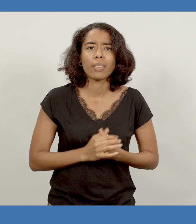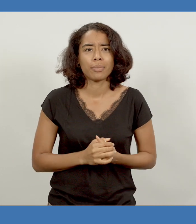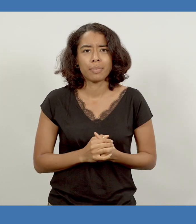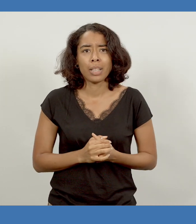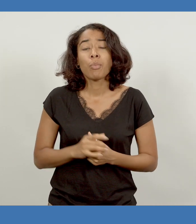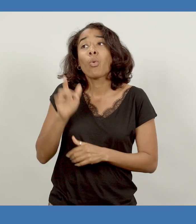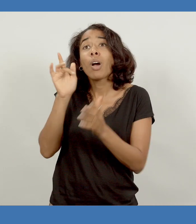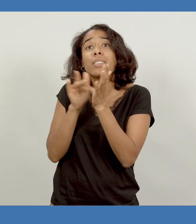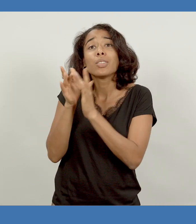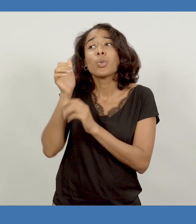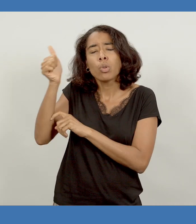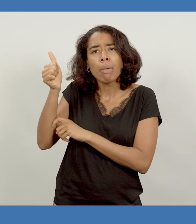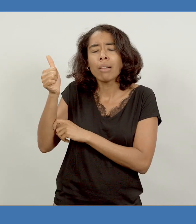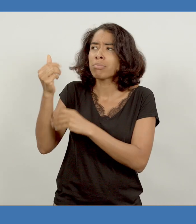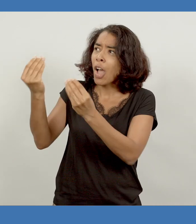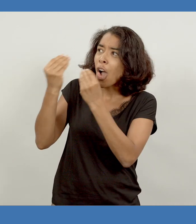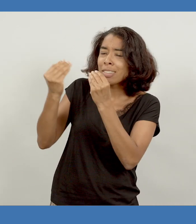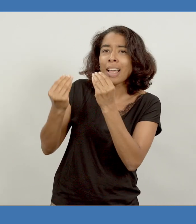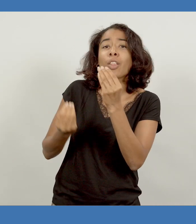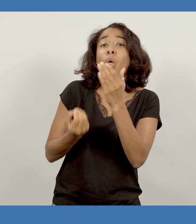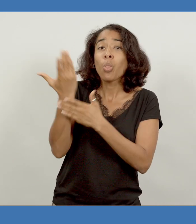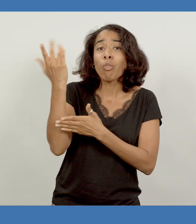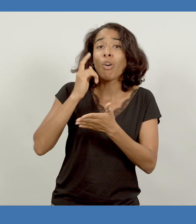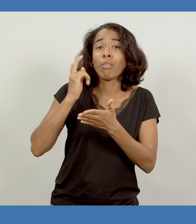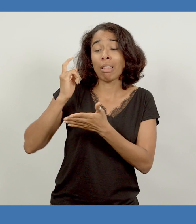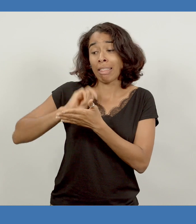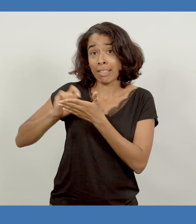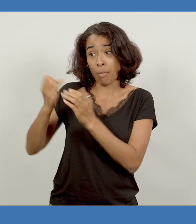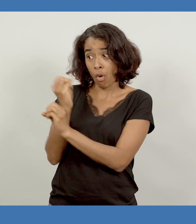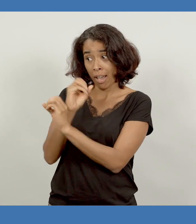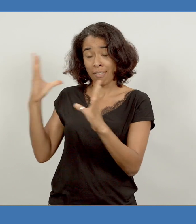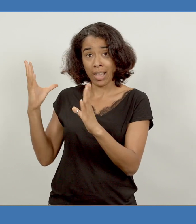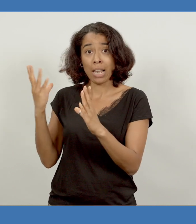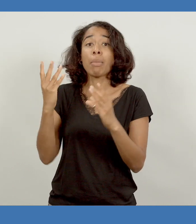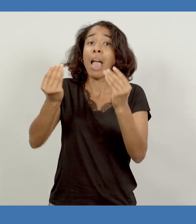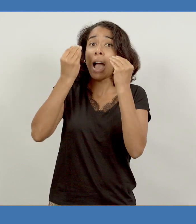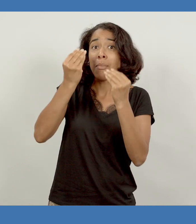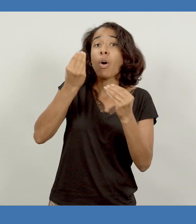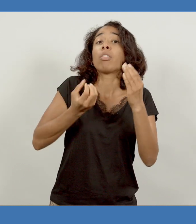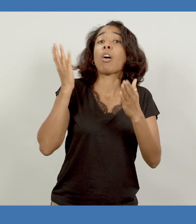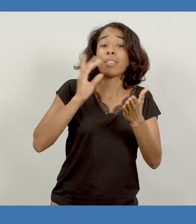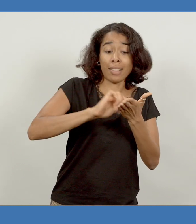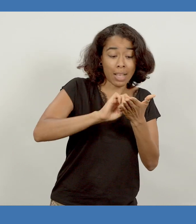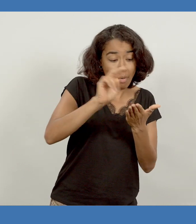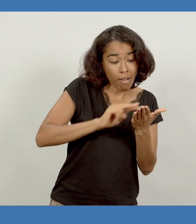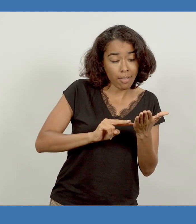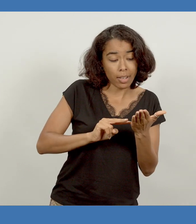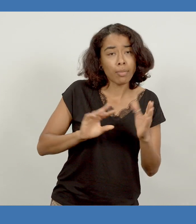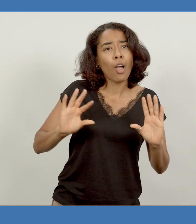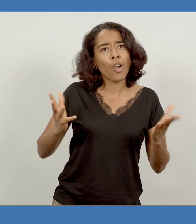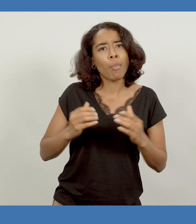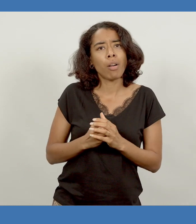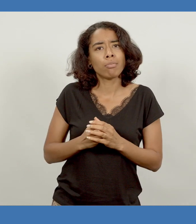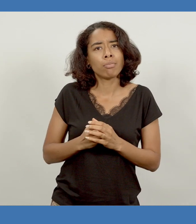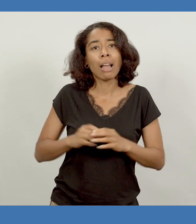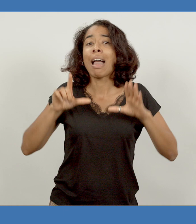nous apprend à lire l'Ancien Testament et se révèle lui-même au travers de l'Ancien Testament. Comment? Eh bien, je pense qu'il y